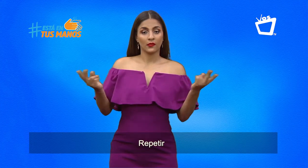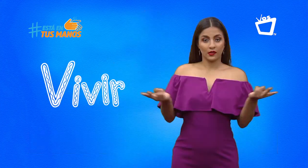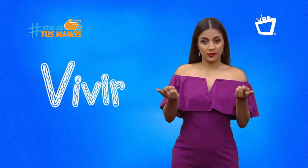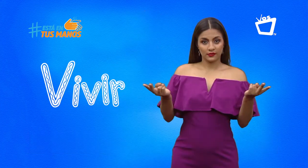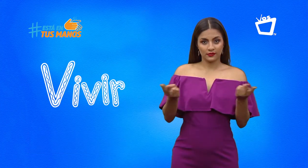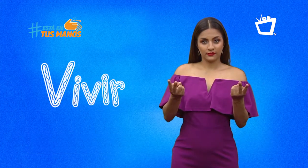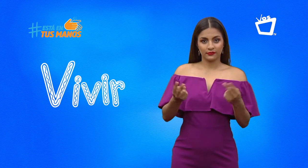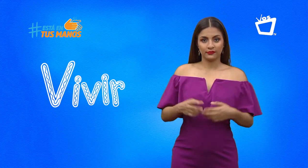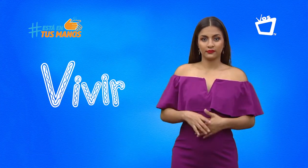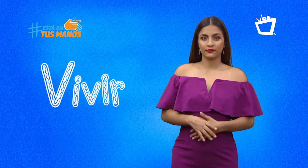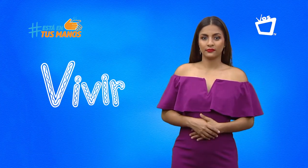vivir